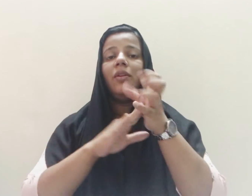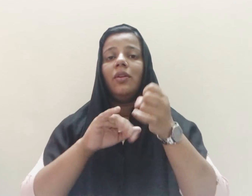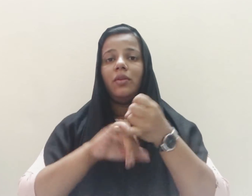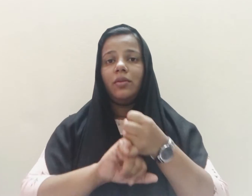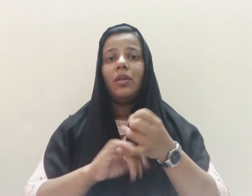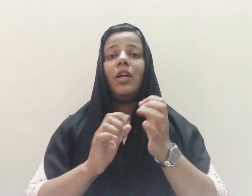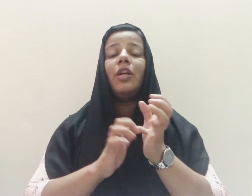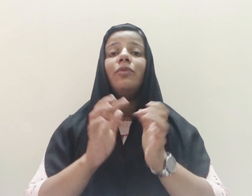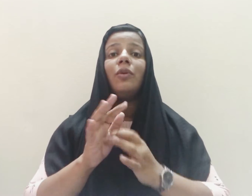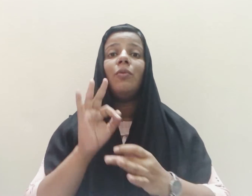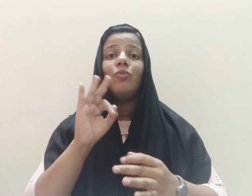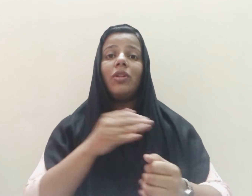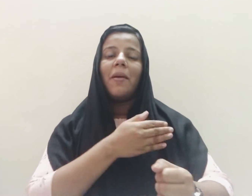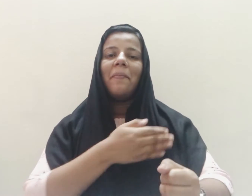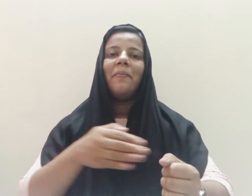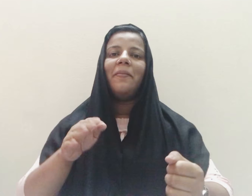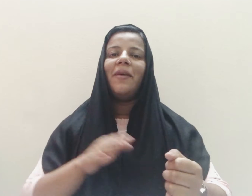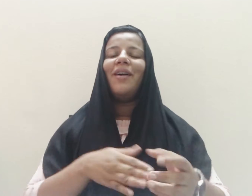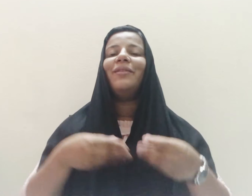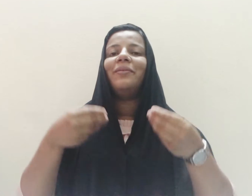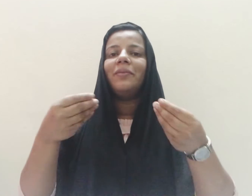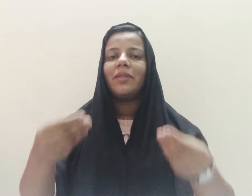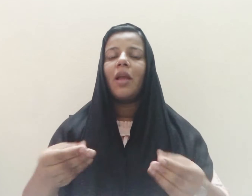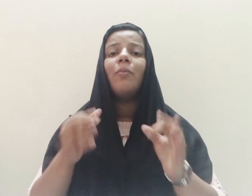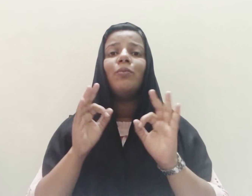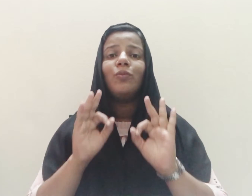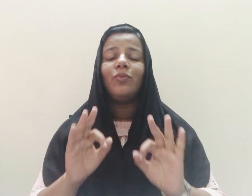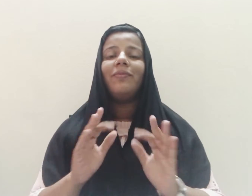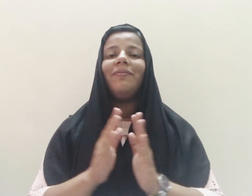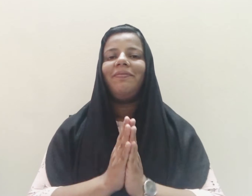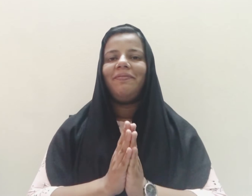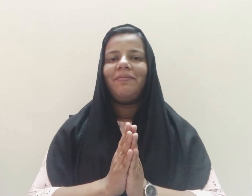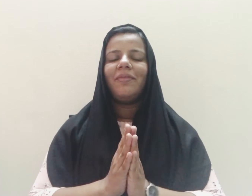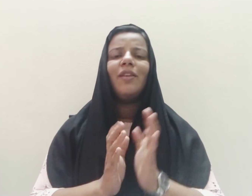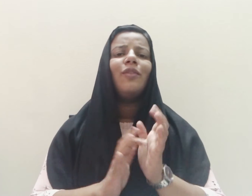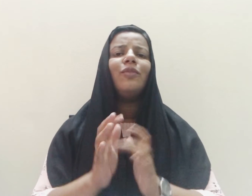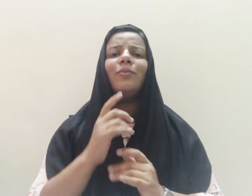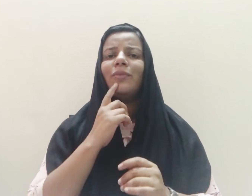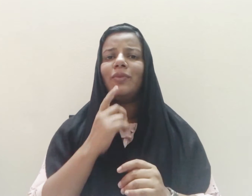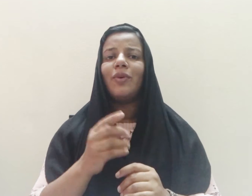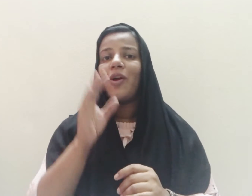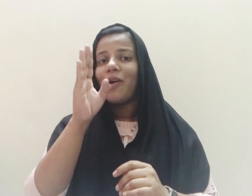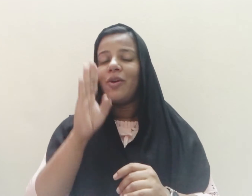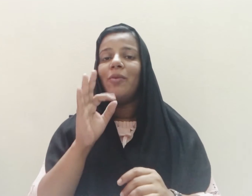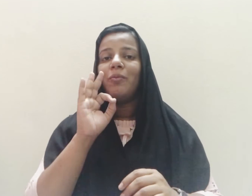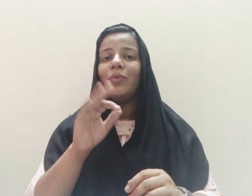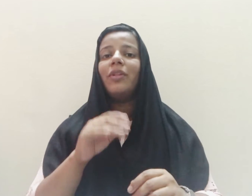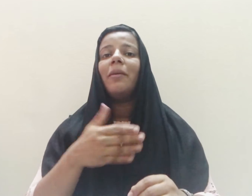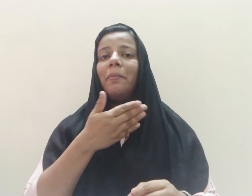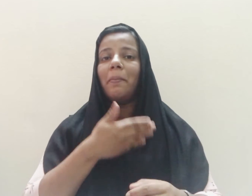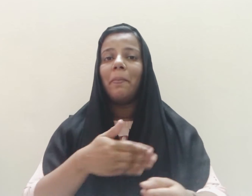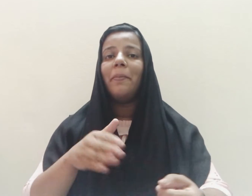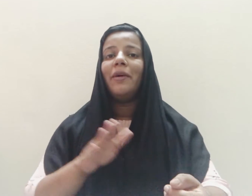യഹോവയ്ക്ക് പുതിയ പാട്ട് പാടുവീൻ. ഹല്ലേലൂയ. എന്നാ പറയുന്നത്? ആ കർത്താവ് യഹോവയ്ക്കൊരു പുതിയ പാട്ട് പാടുവീൻ,